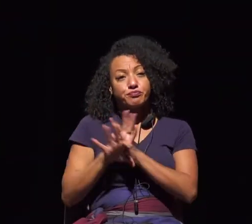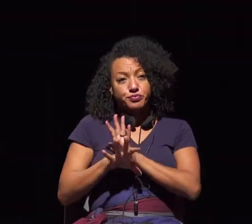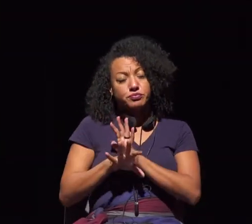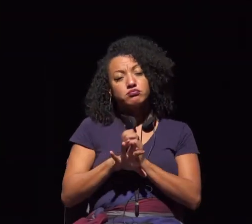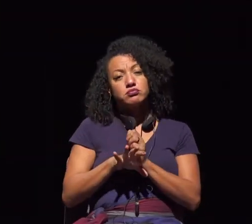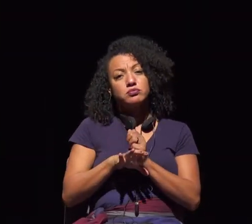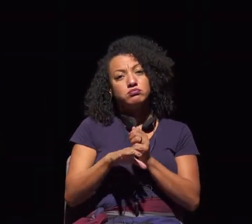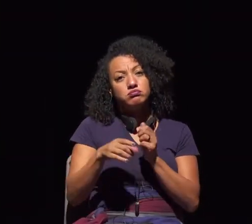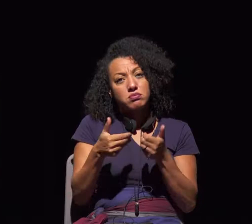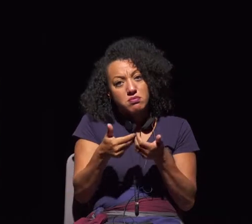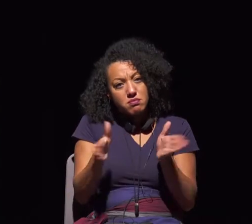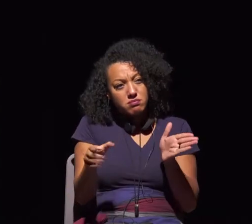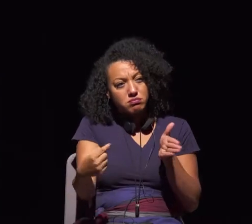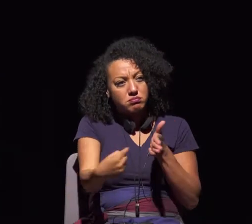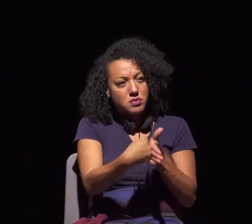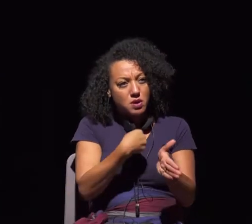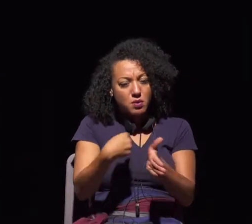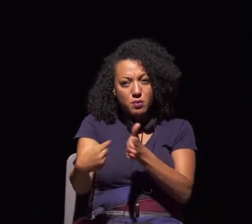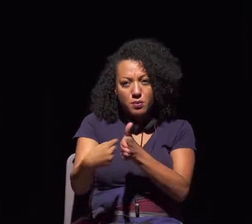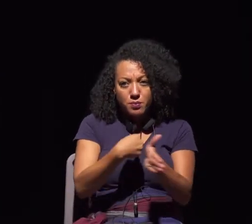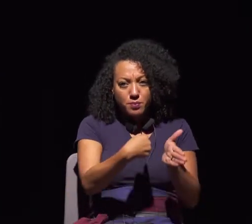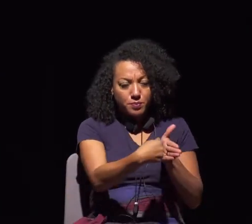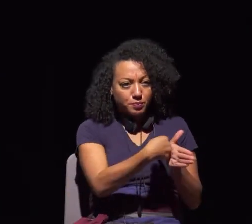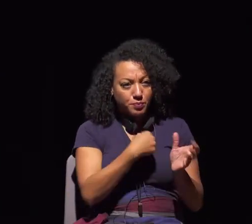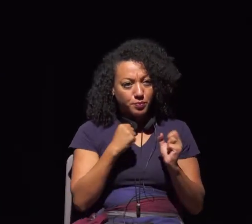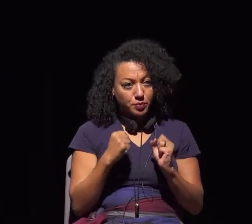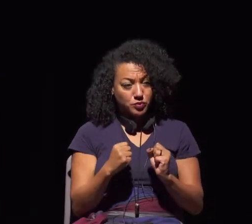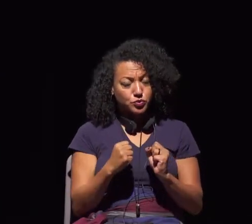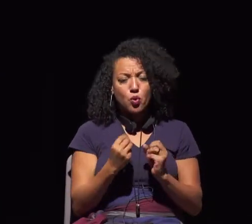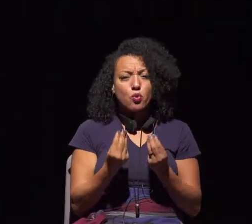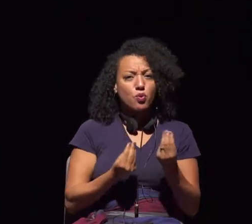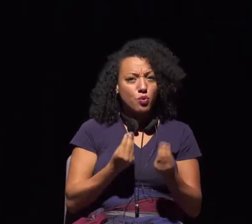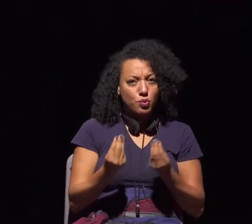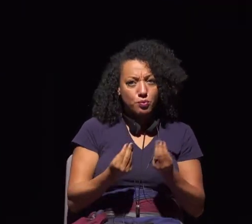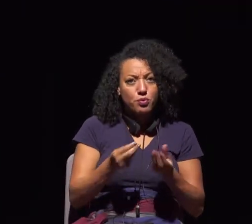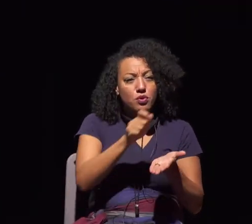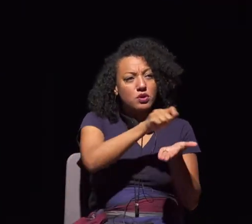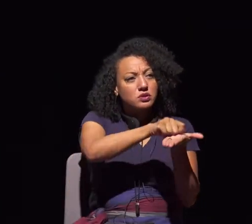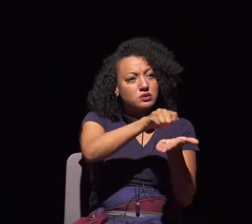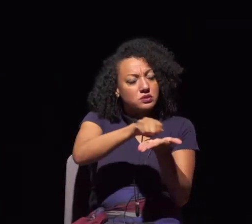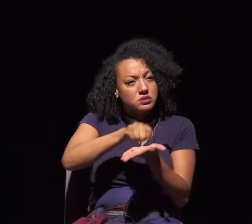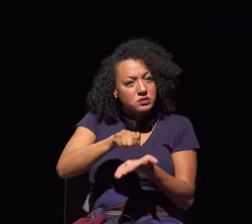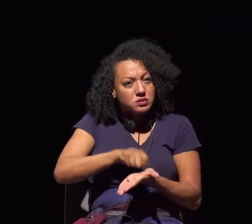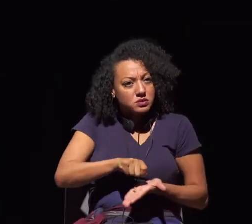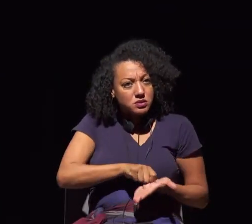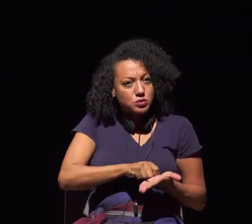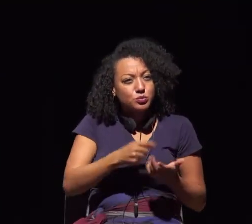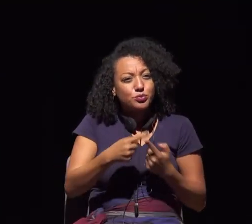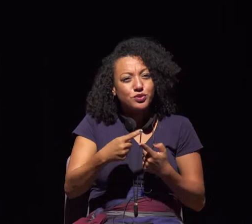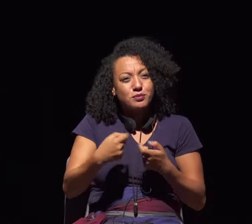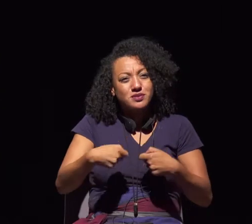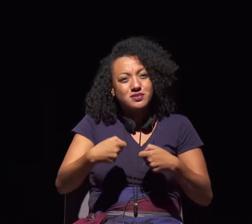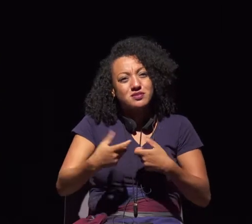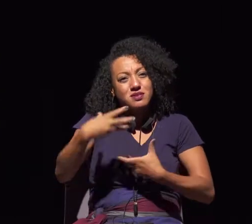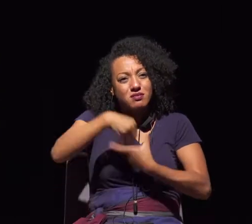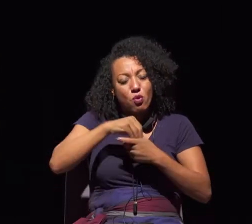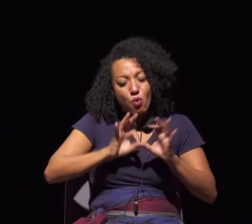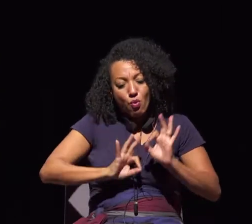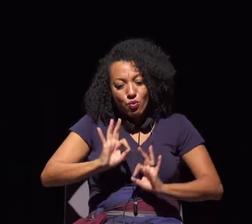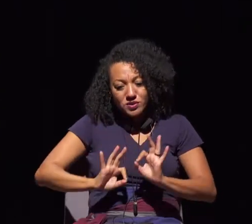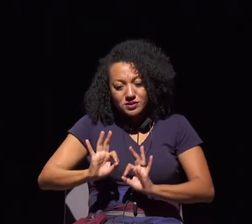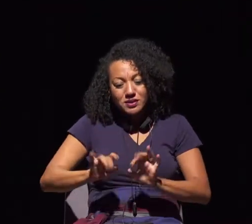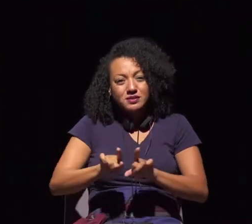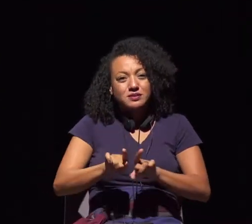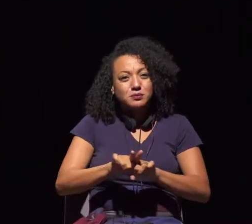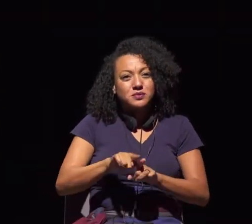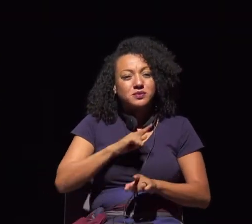perguntas. As perguntas do público são feitas por escrito, para a organização interna, e porque o seminário também é